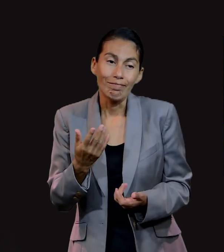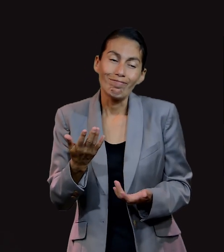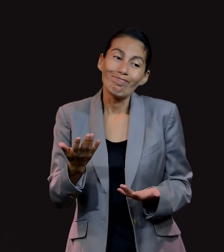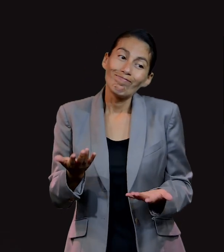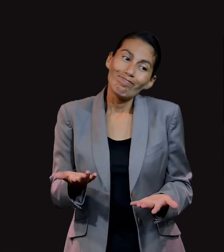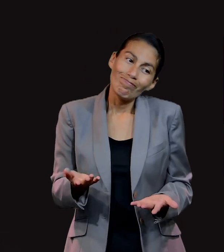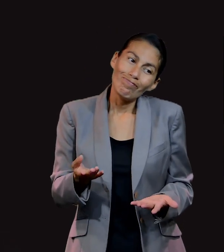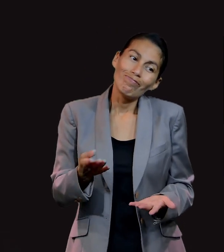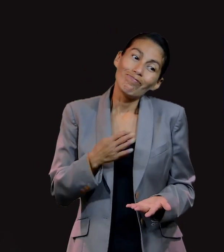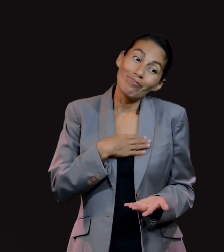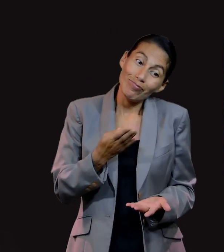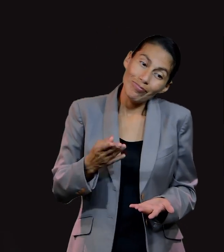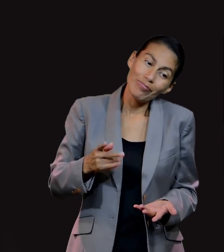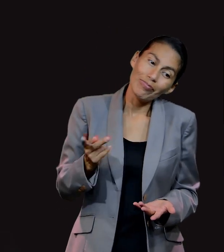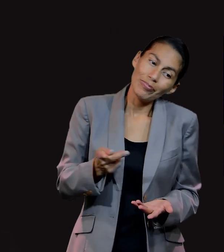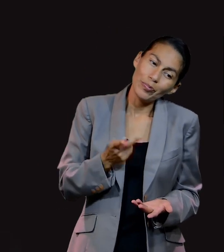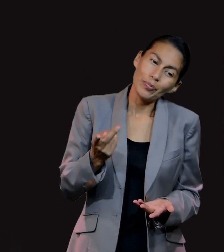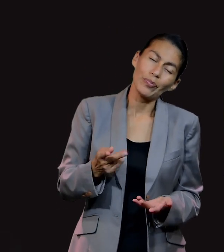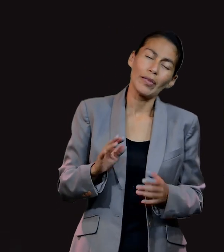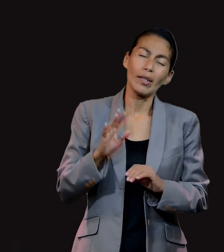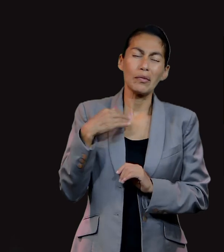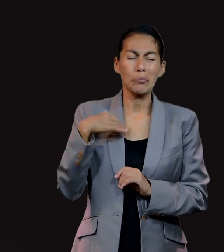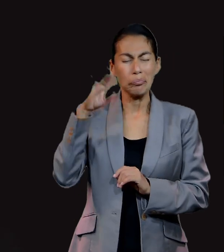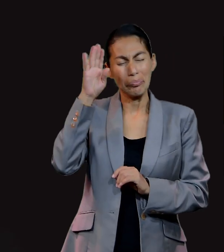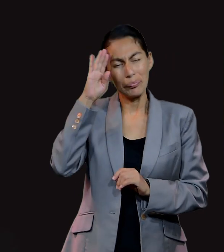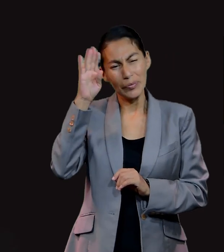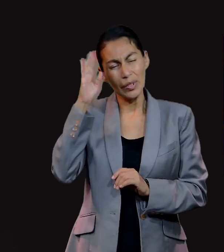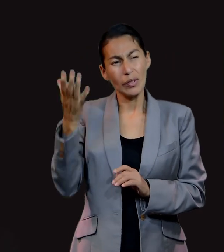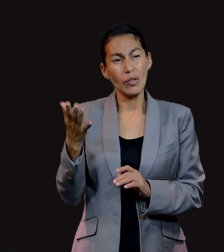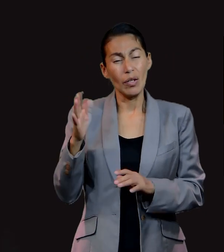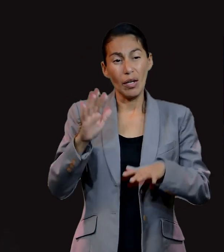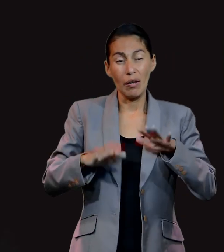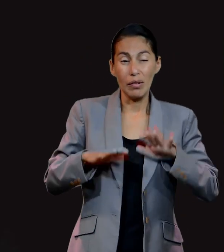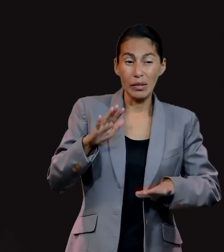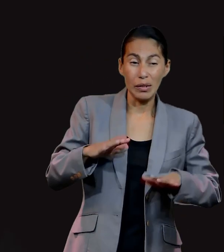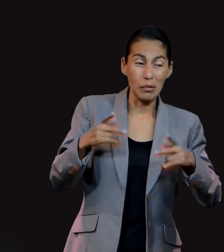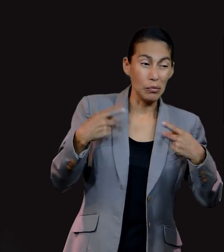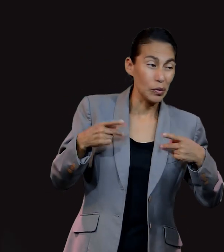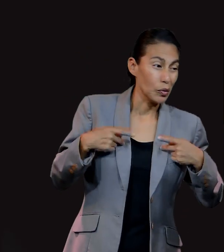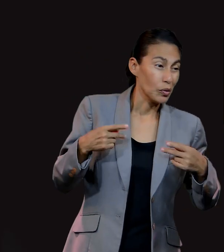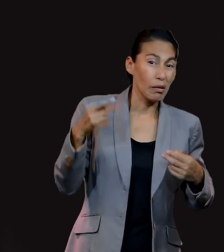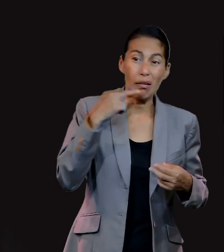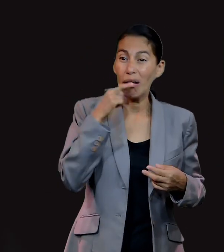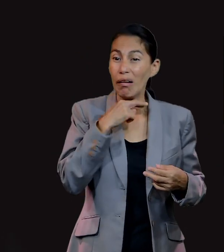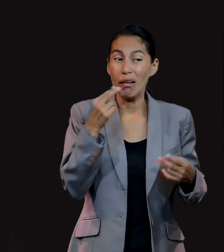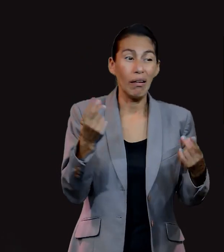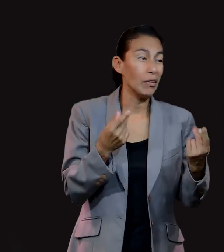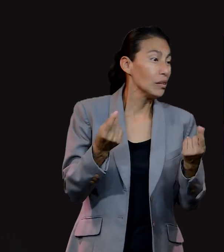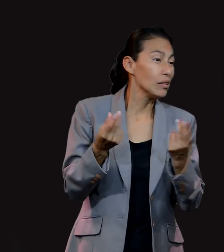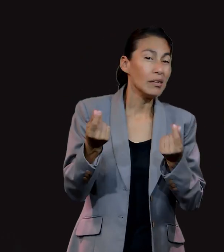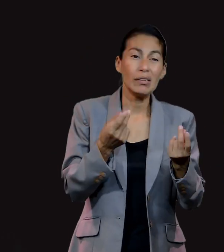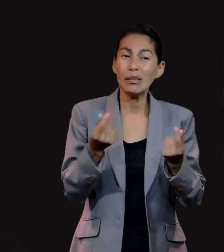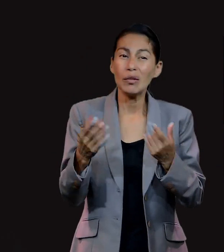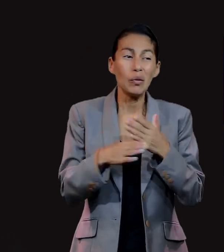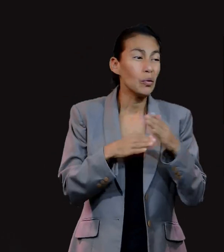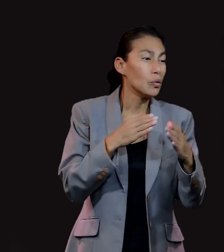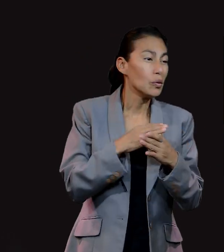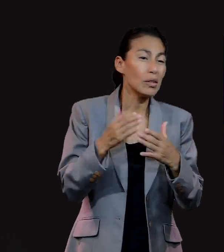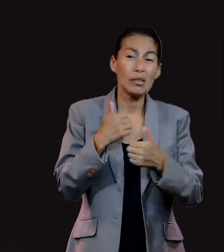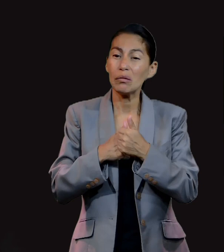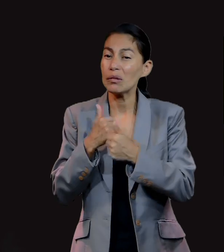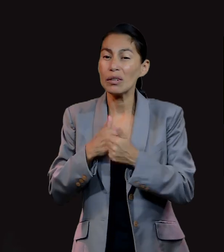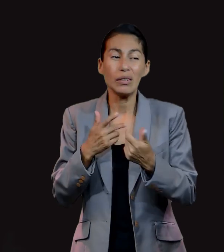buena pregunta. Oramos muy poco porque a veces nos absorben el medio que nos rodea. Hoy tenemos mucha